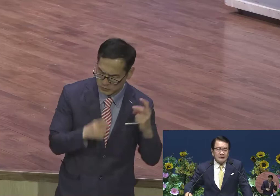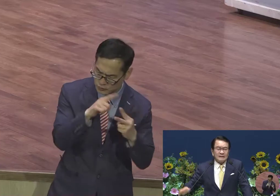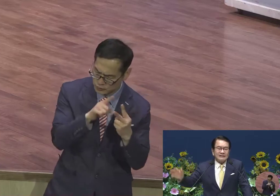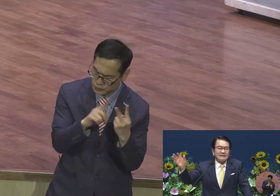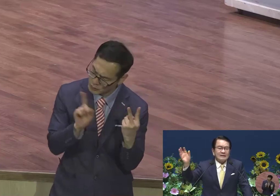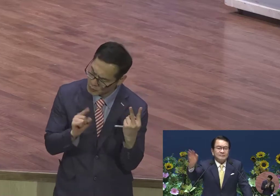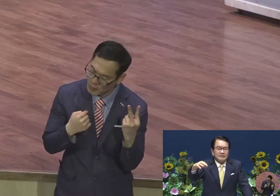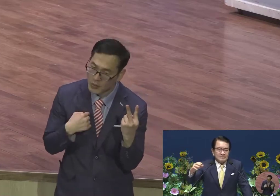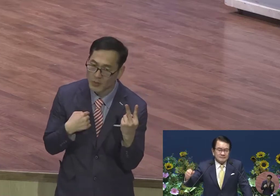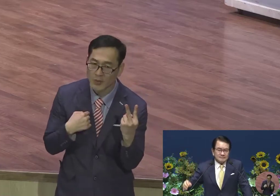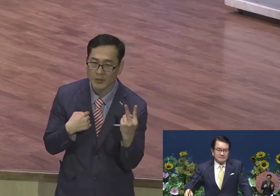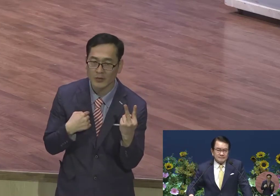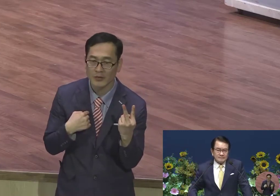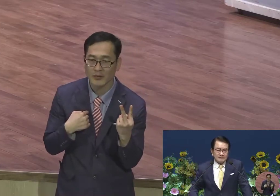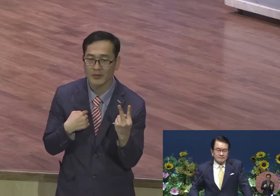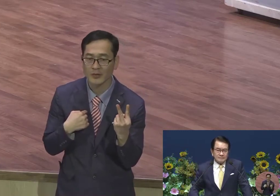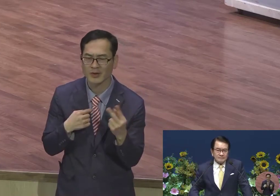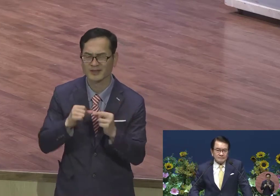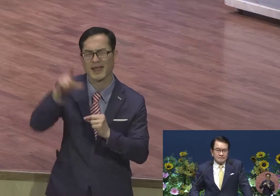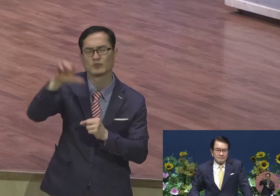없이 사는 사람들은 다 잡혀 있어요.